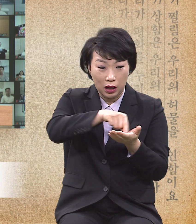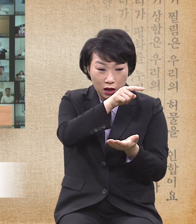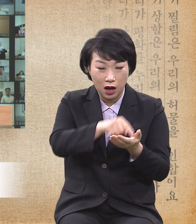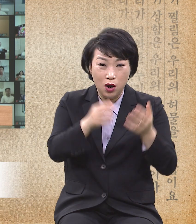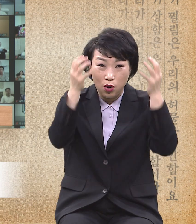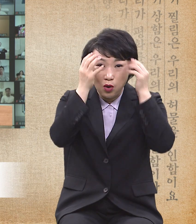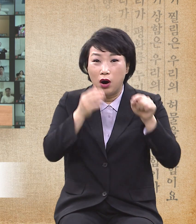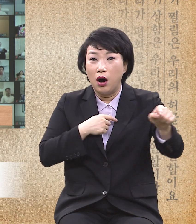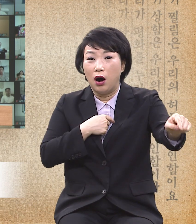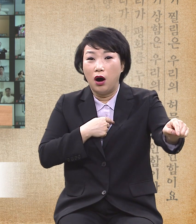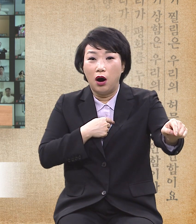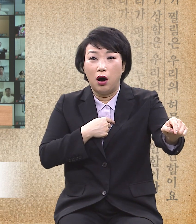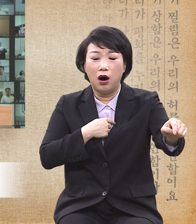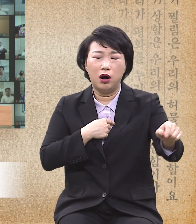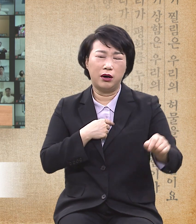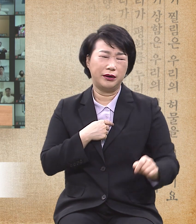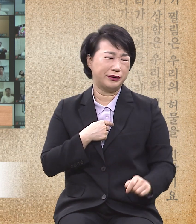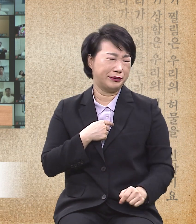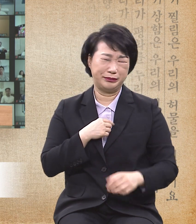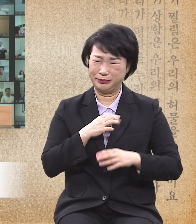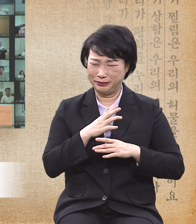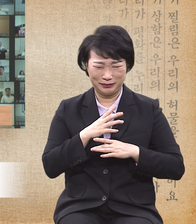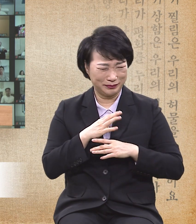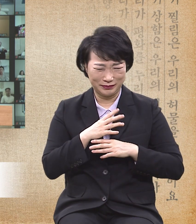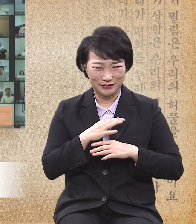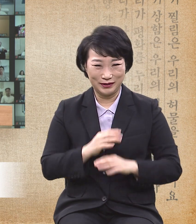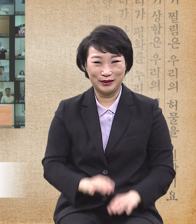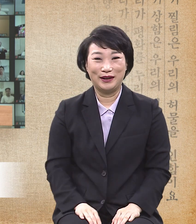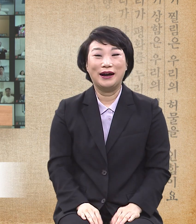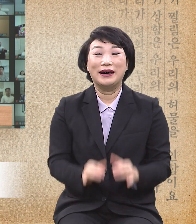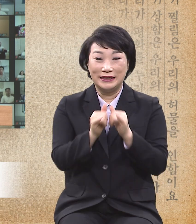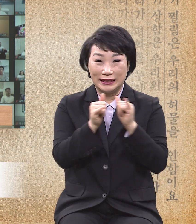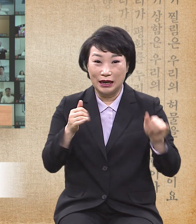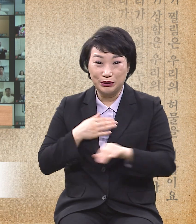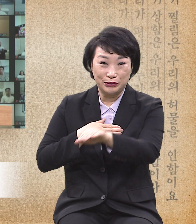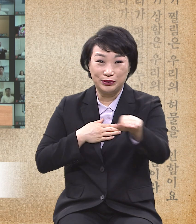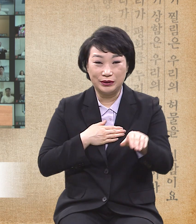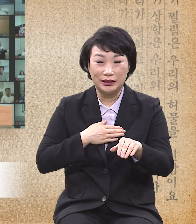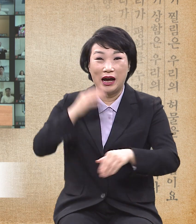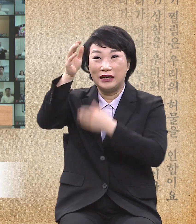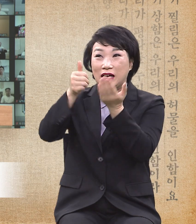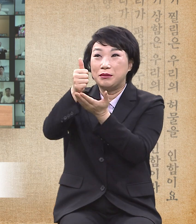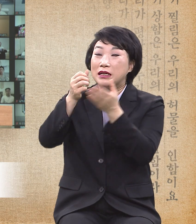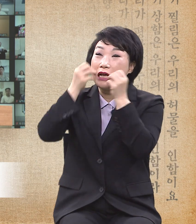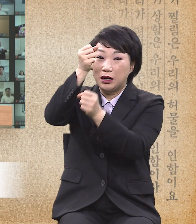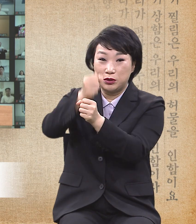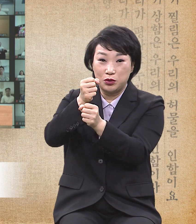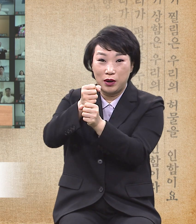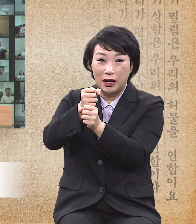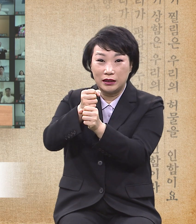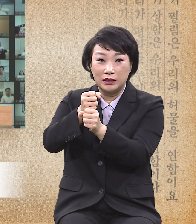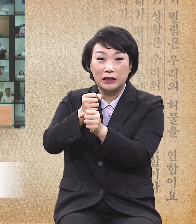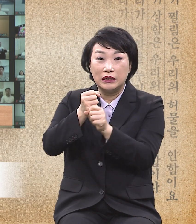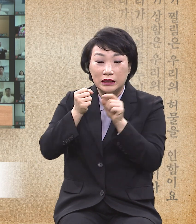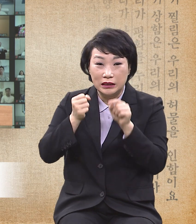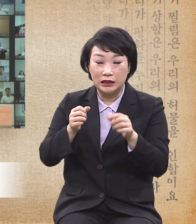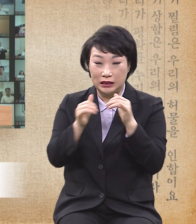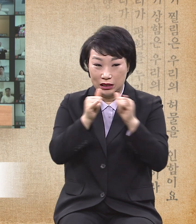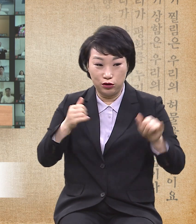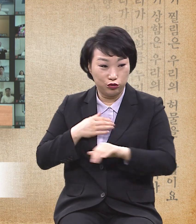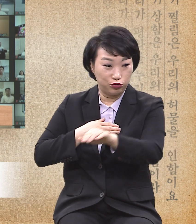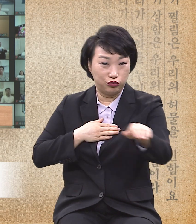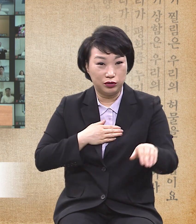당할 고난이 얼마나 두려운가. 그래서 우리 인간은 하나님께서 창조하신 이